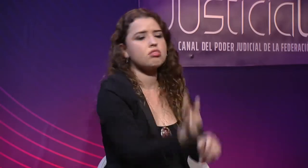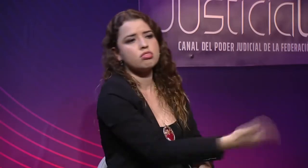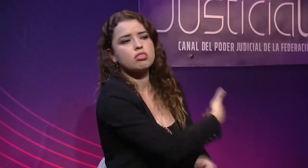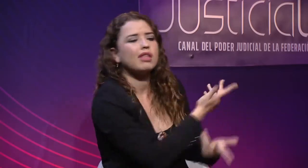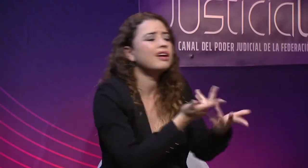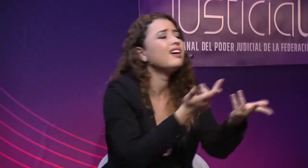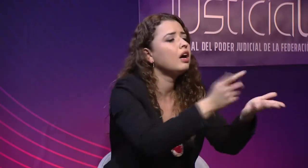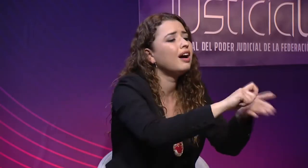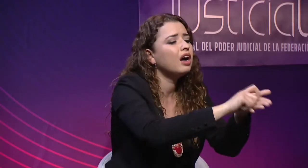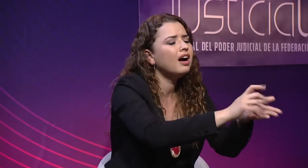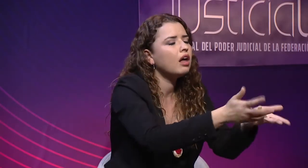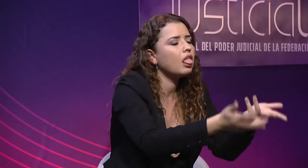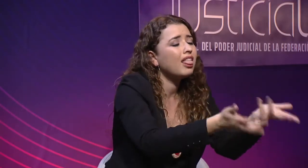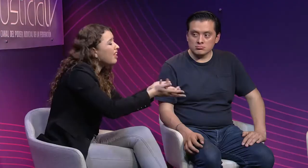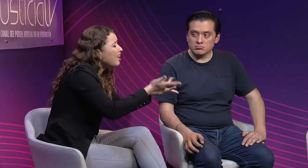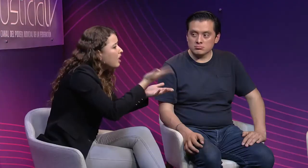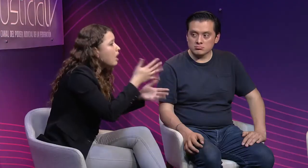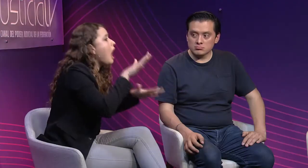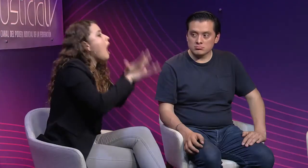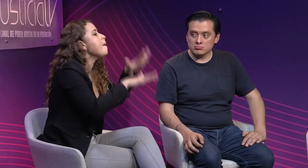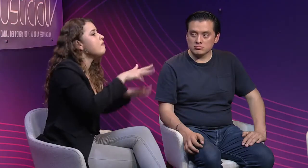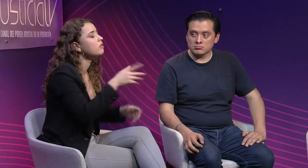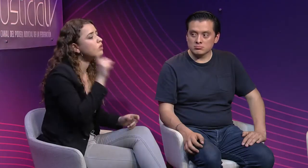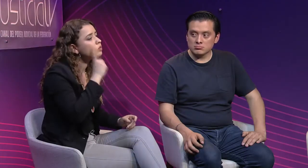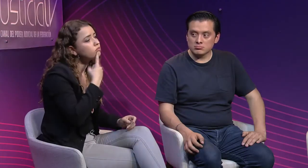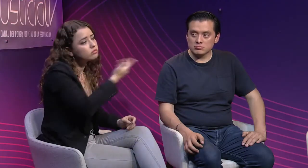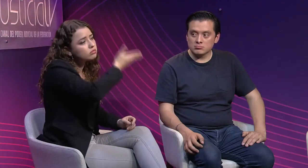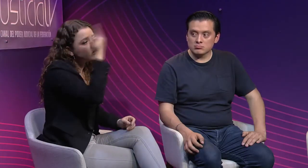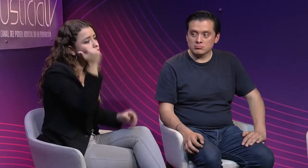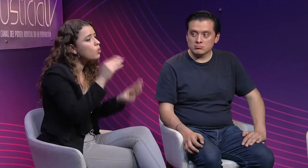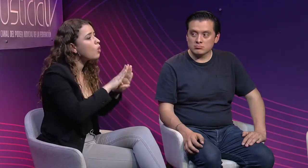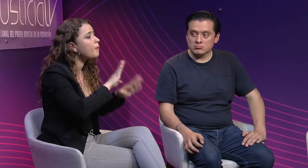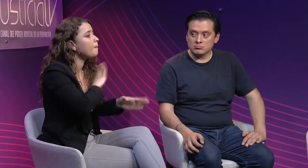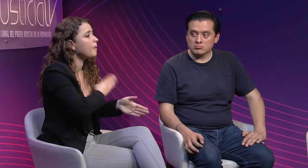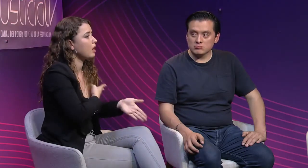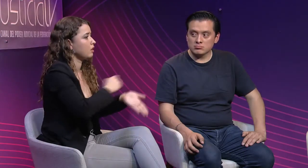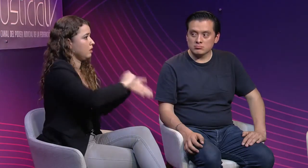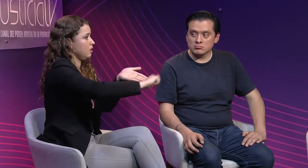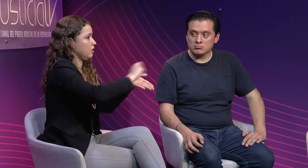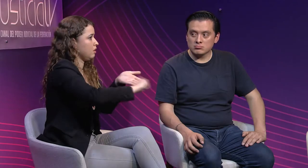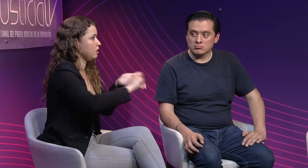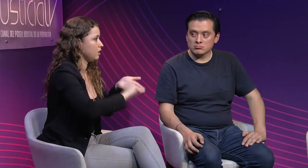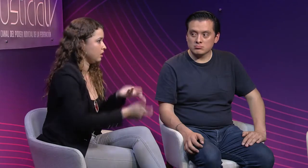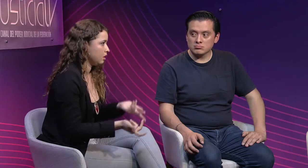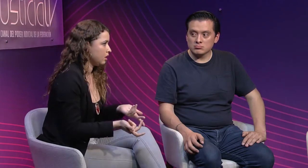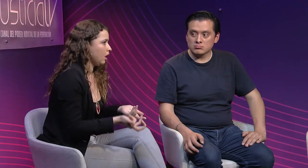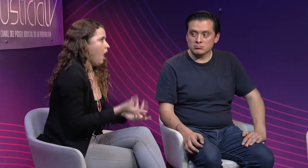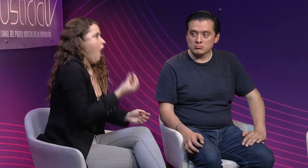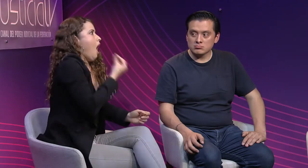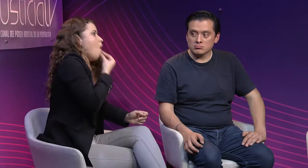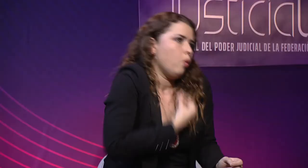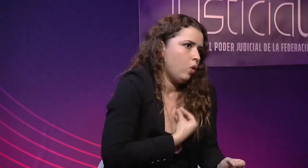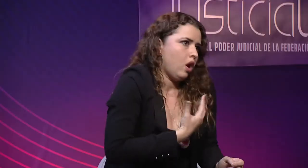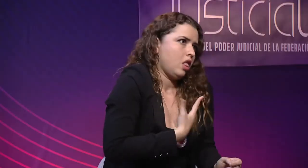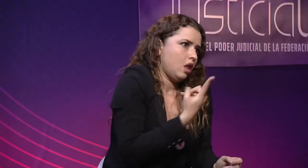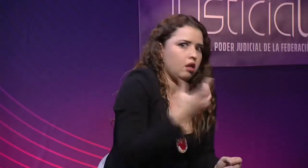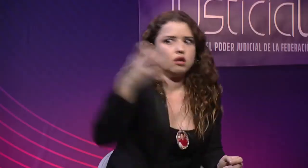visto, lo he visto muchísimo. A veces hasta dicen, tengo que escribir, pero es que los sordos no saben ni siquiera escribir. Y bueno,